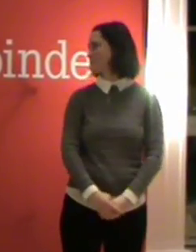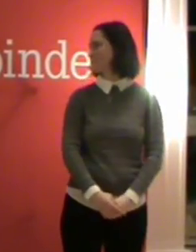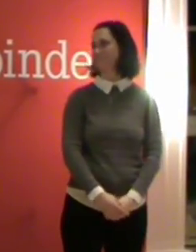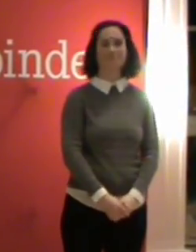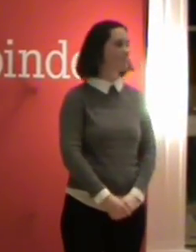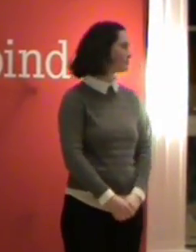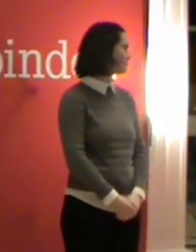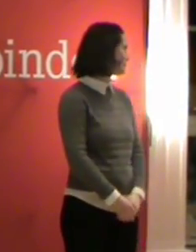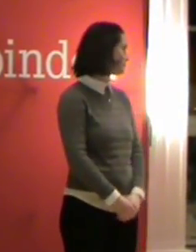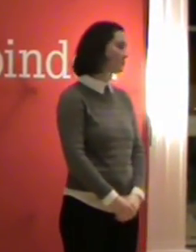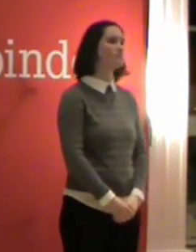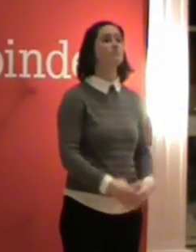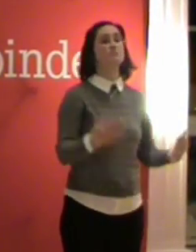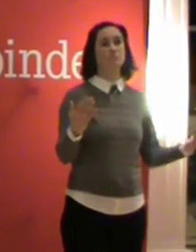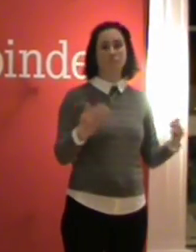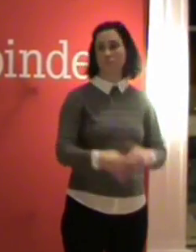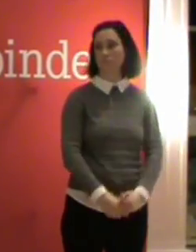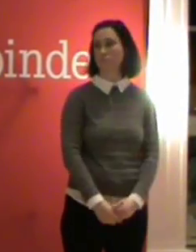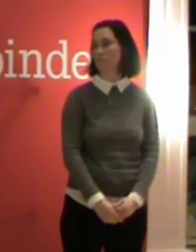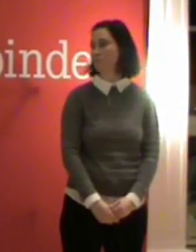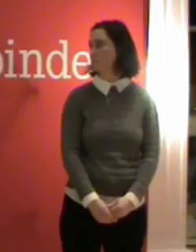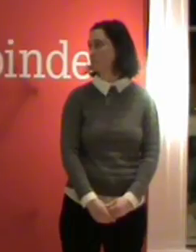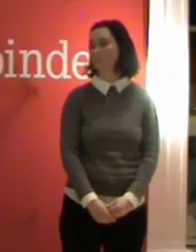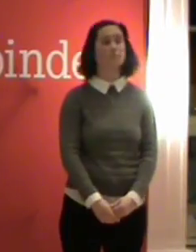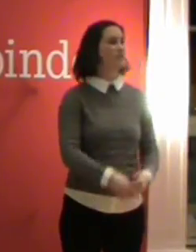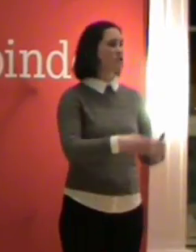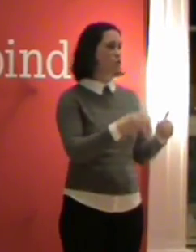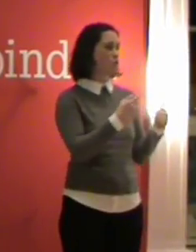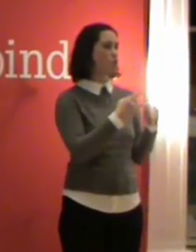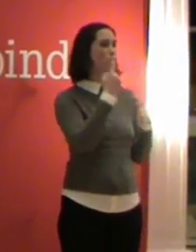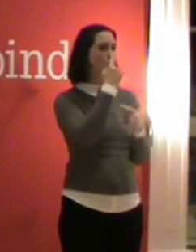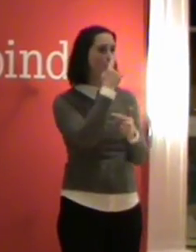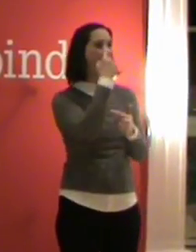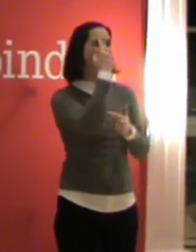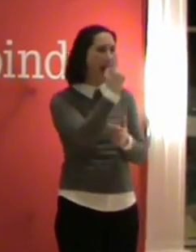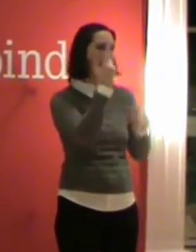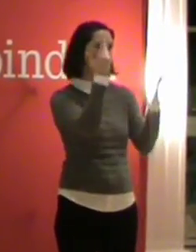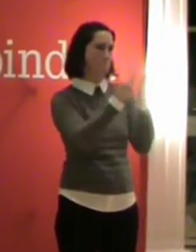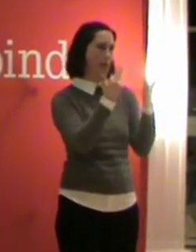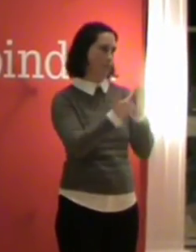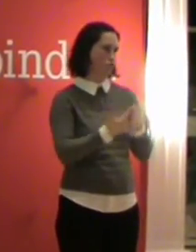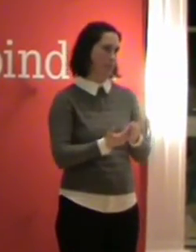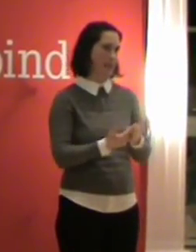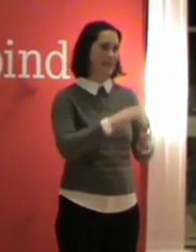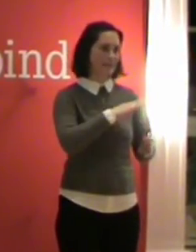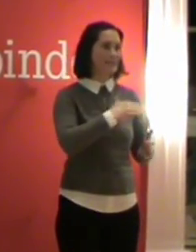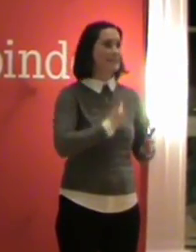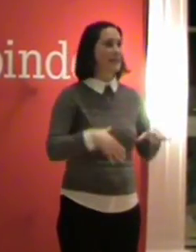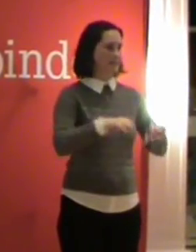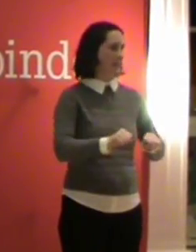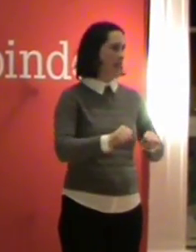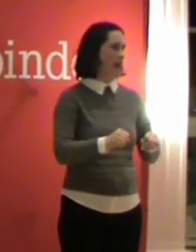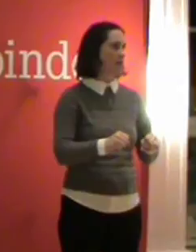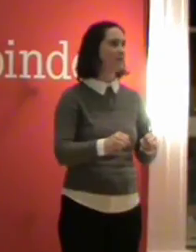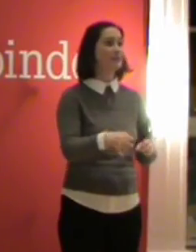Fraktionsvorsitzenden. Ja, tatsächlich eine von zahlreichen Initiativen in unserem Bundesland als Halle sind mir schon